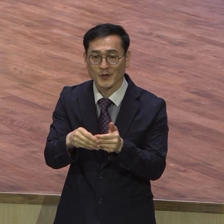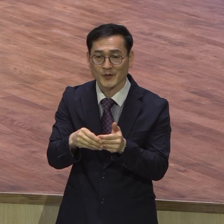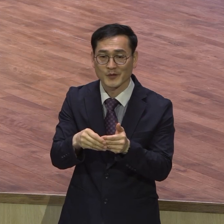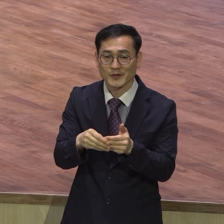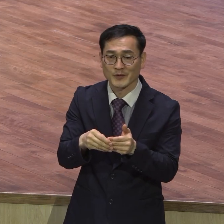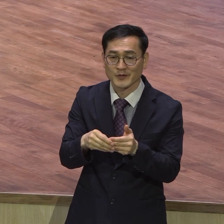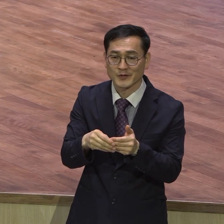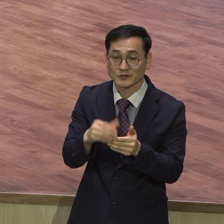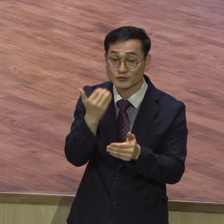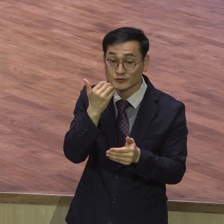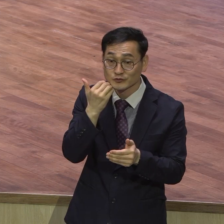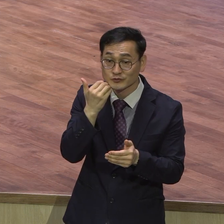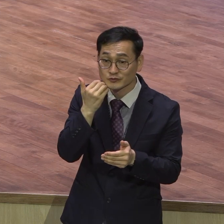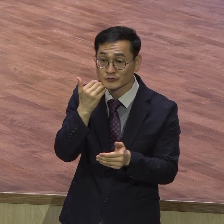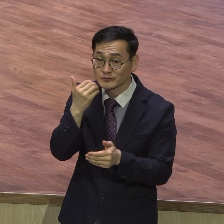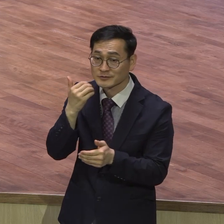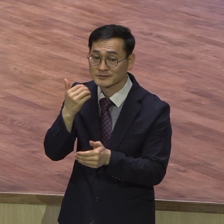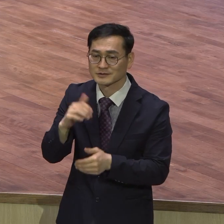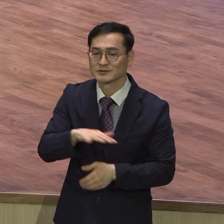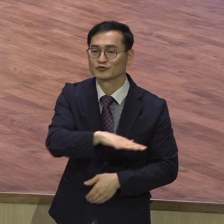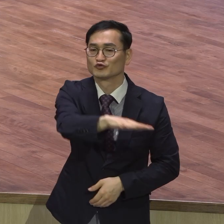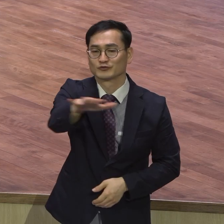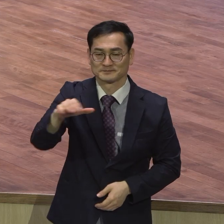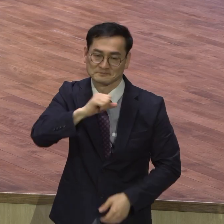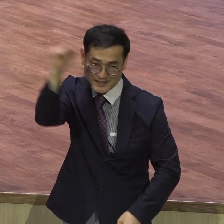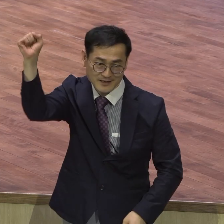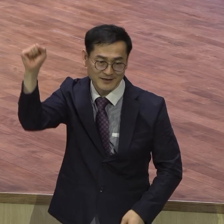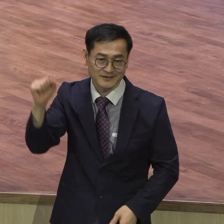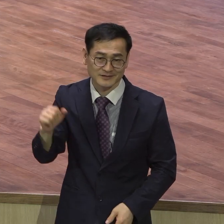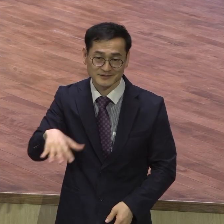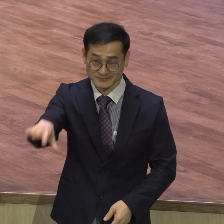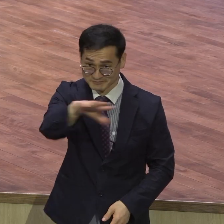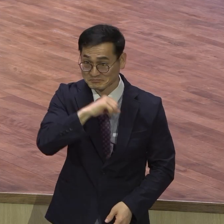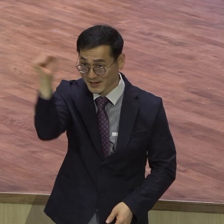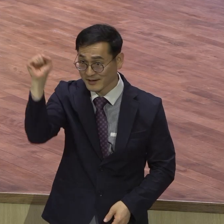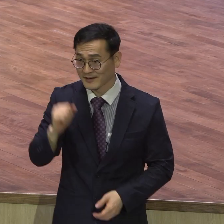우리라고. 대단하지요. 우리는 끝나세요.